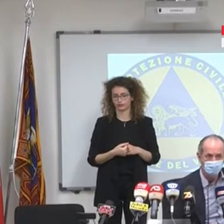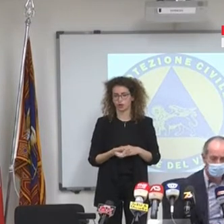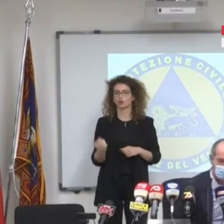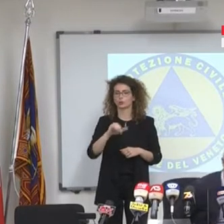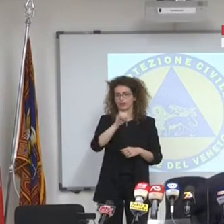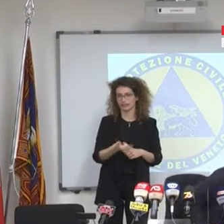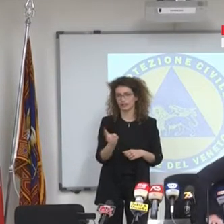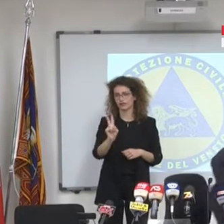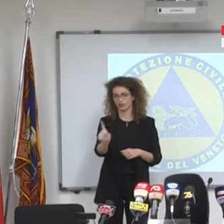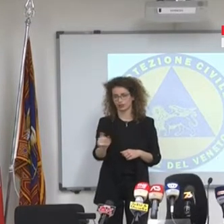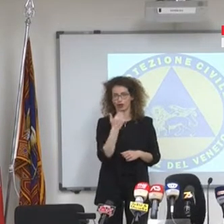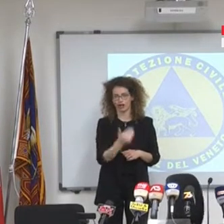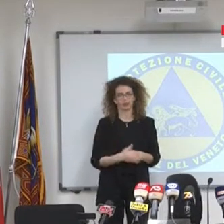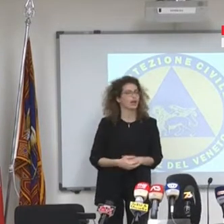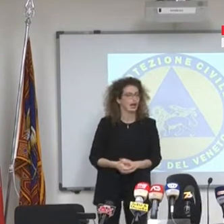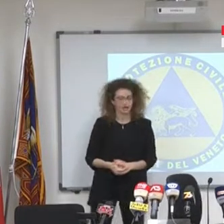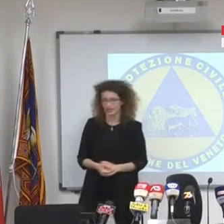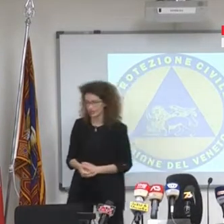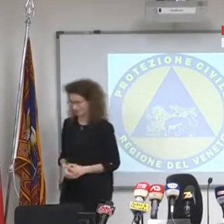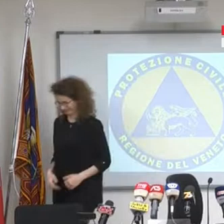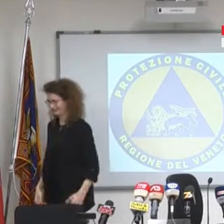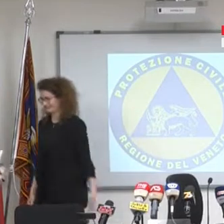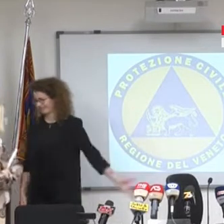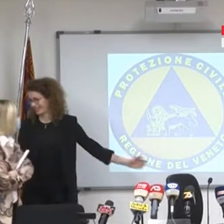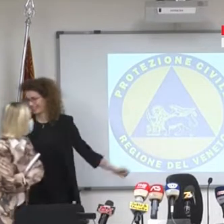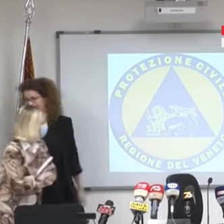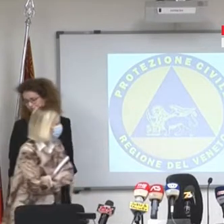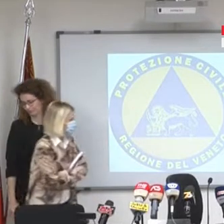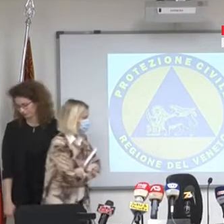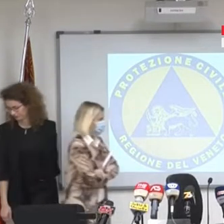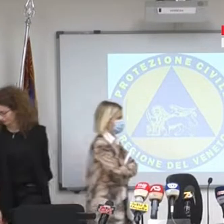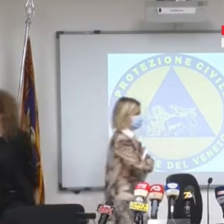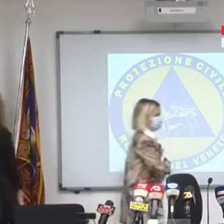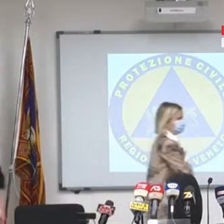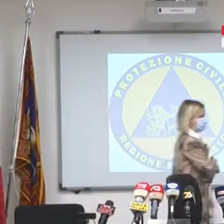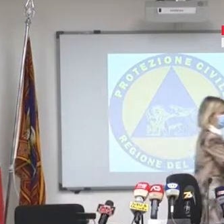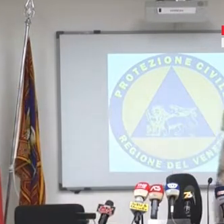sì e venerdì no. Grazie. Buon lavoro.